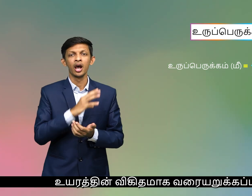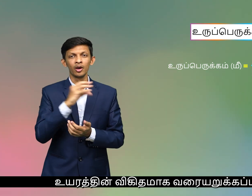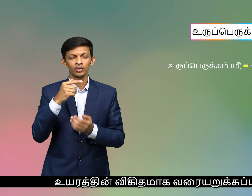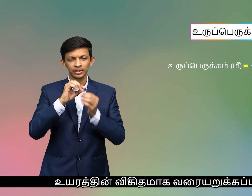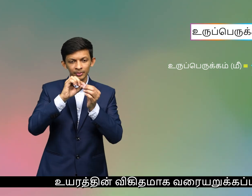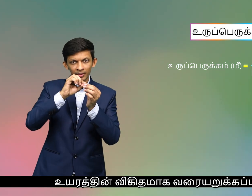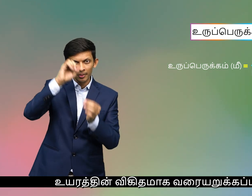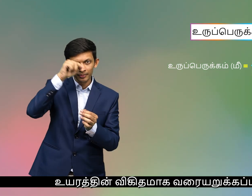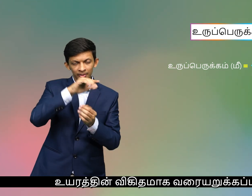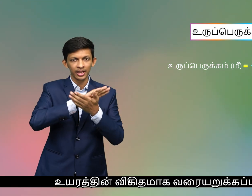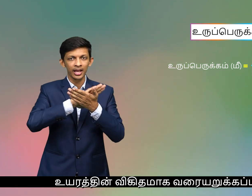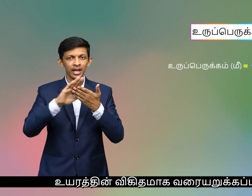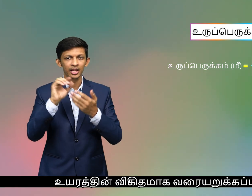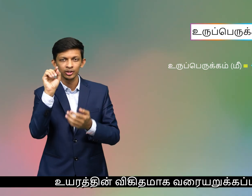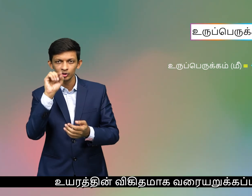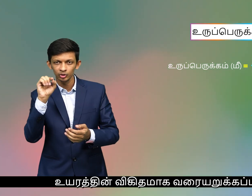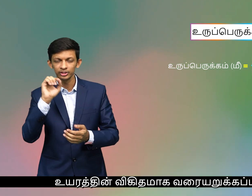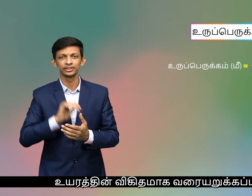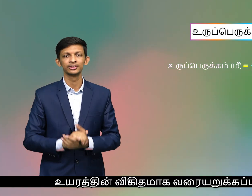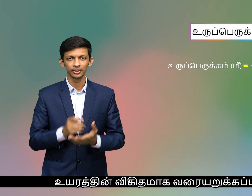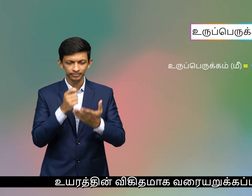விகிதமாக வரையறுக்கப்படுகிறது.